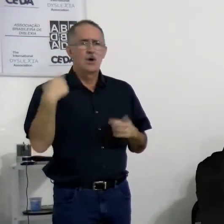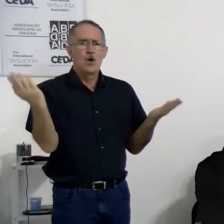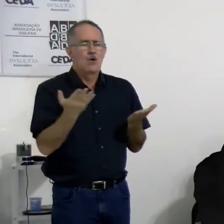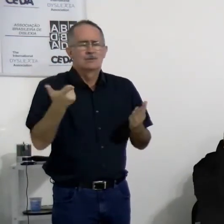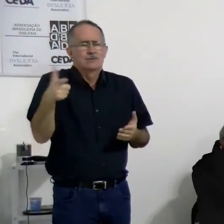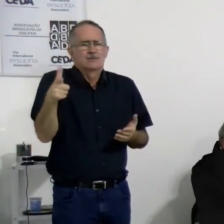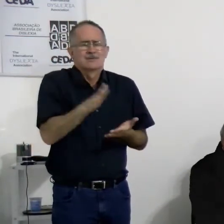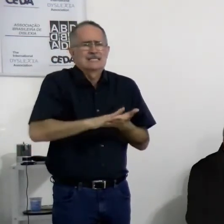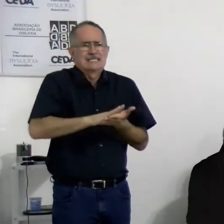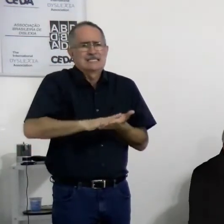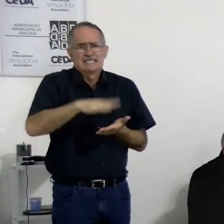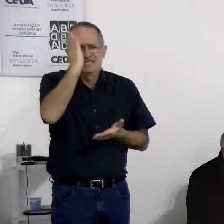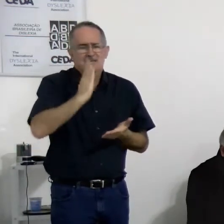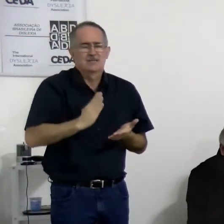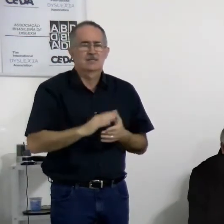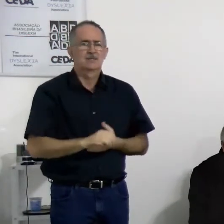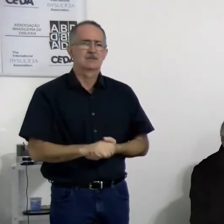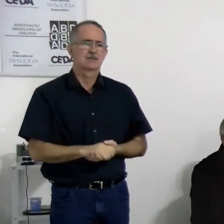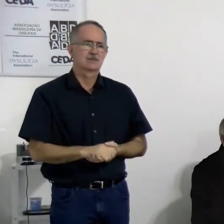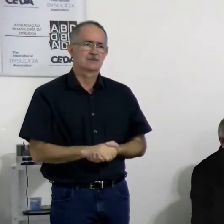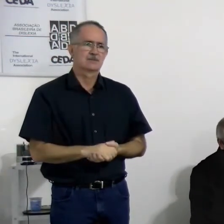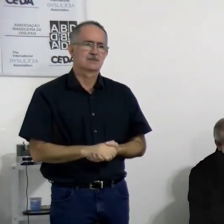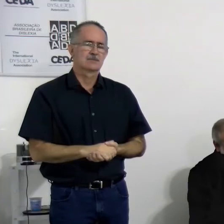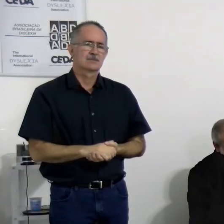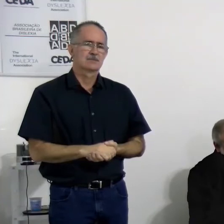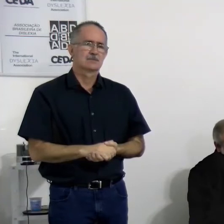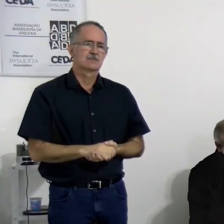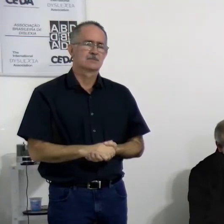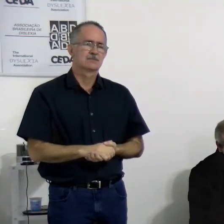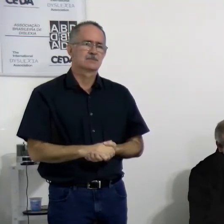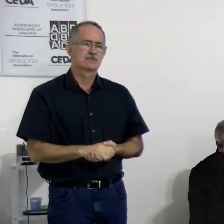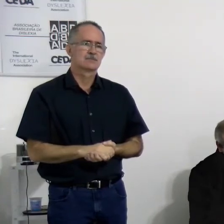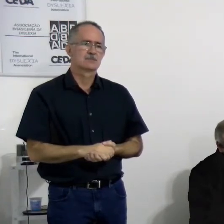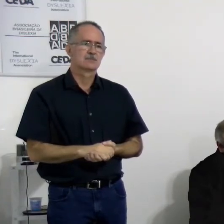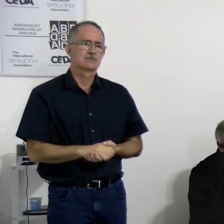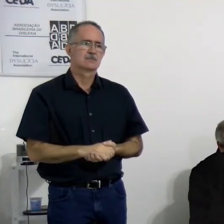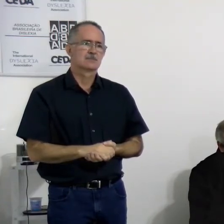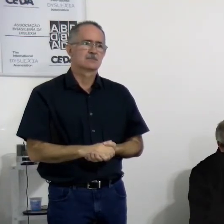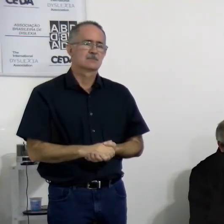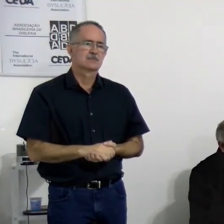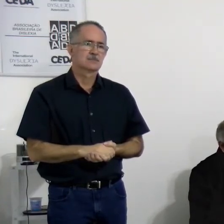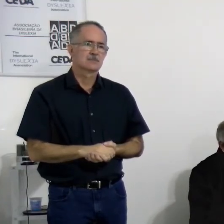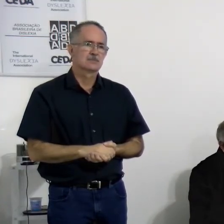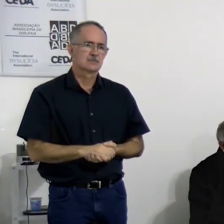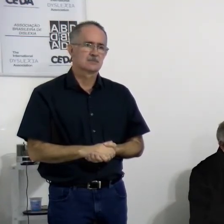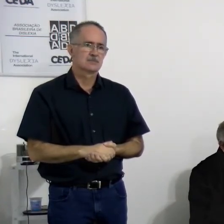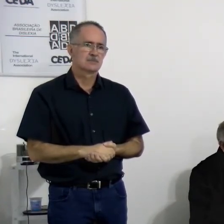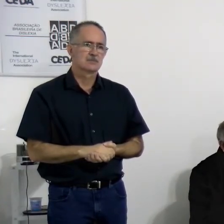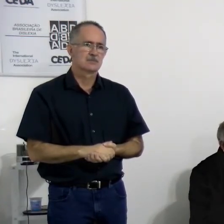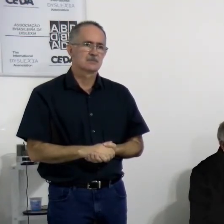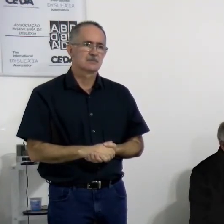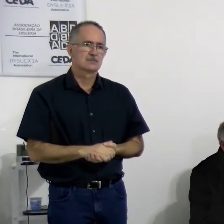terms of that. So, if you are 70% to 80% correct,